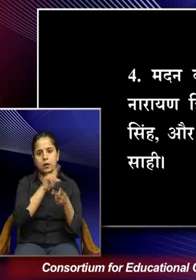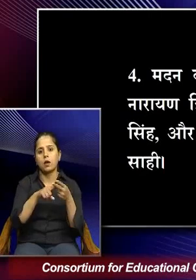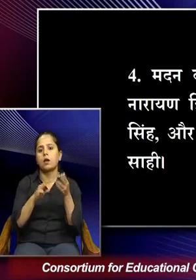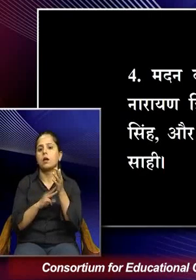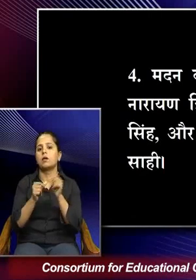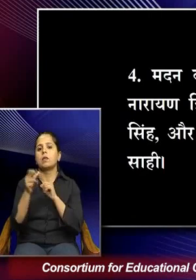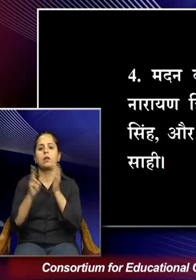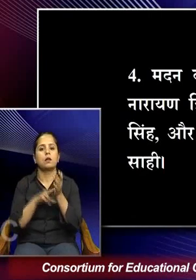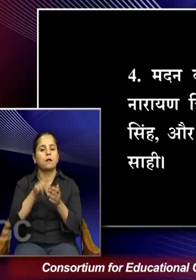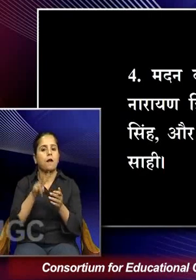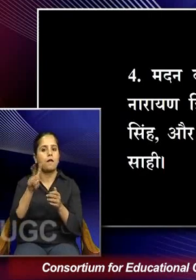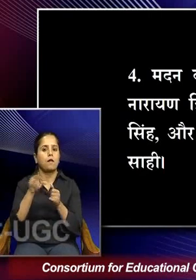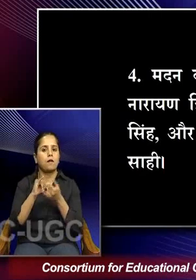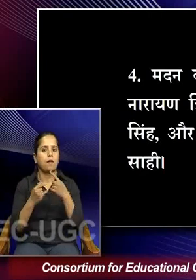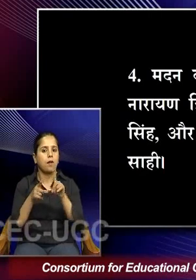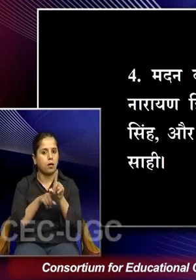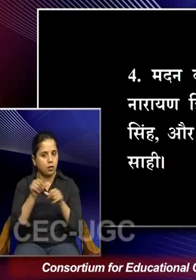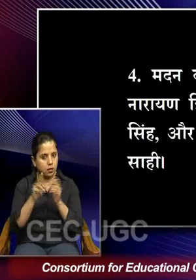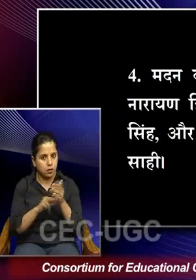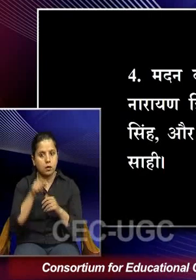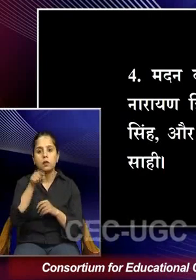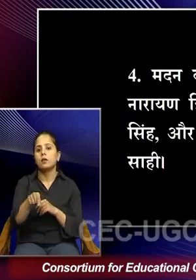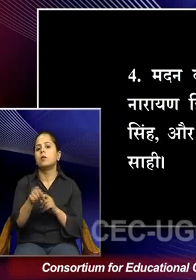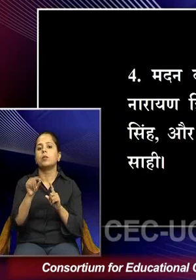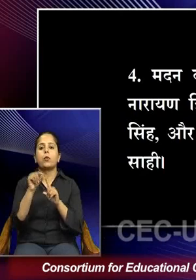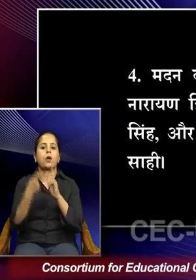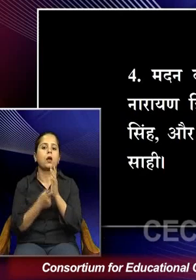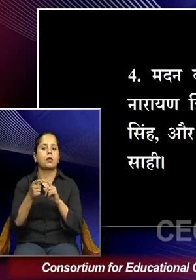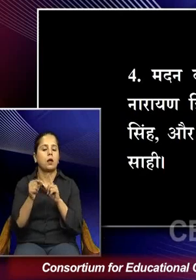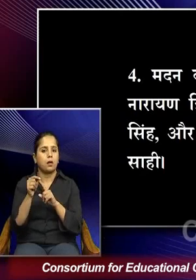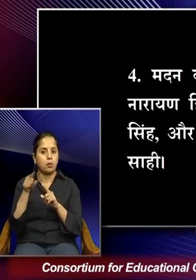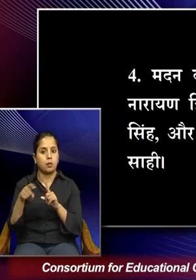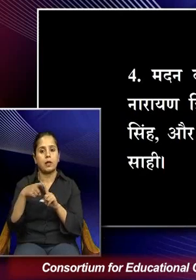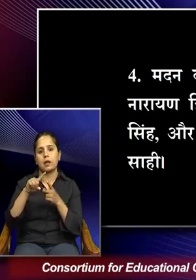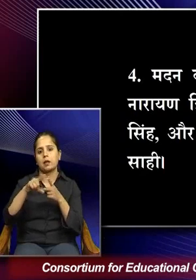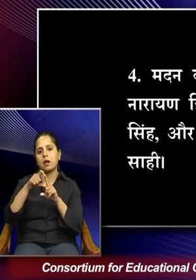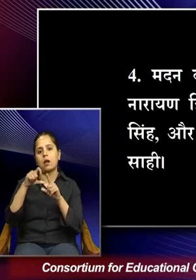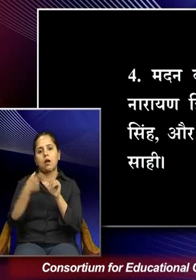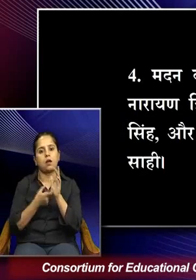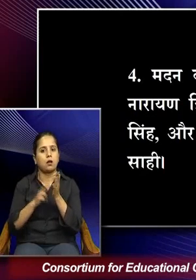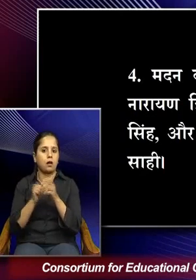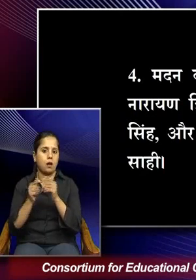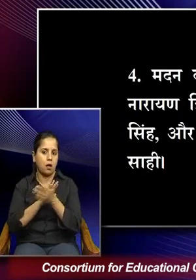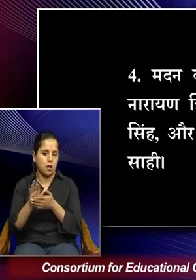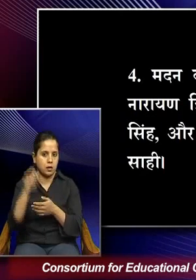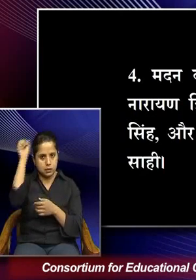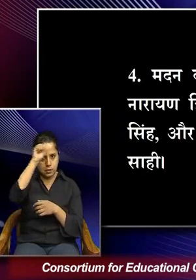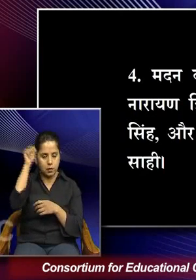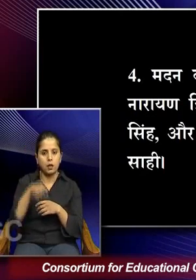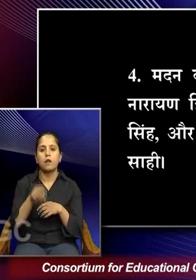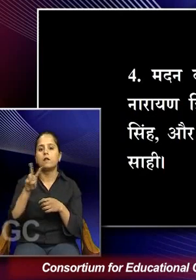वात्स्यायन प्रताप नारायण त्रिपाठी केदारनाथ सिंह विजय देवनारायण